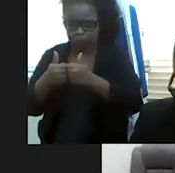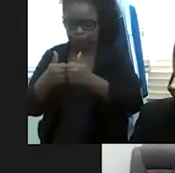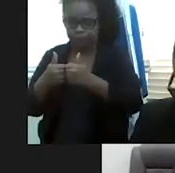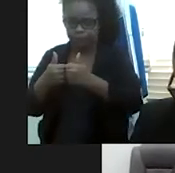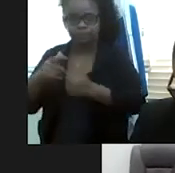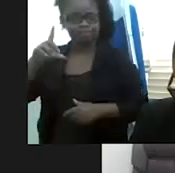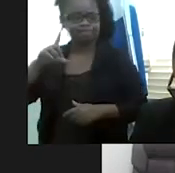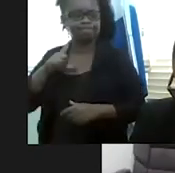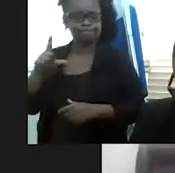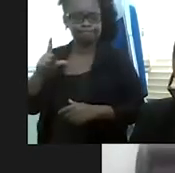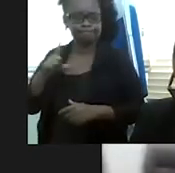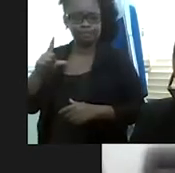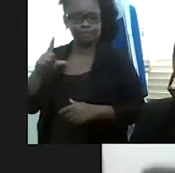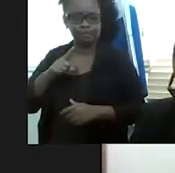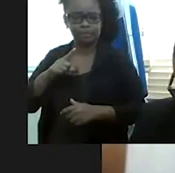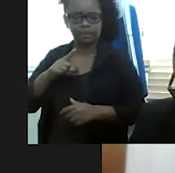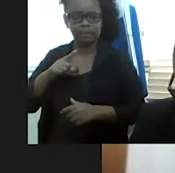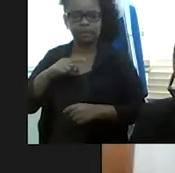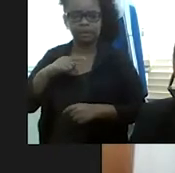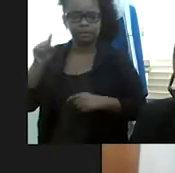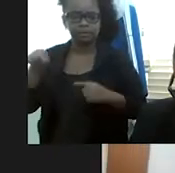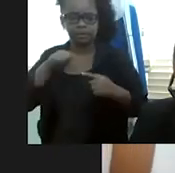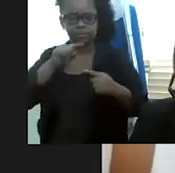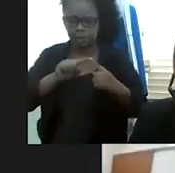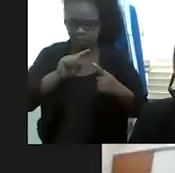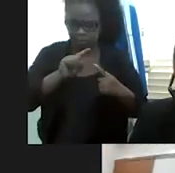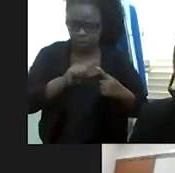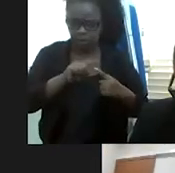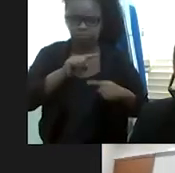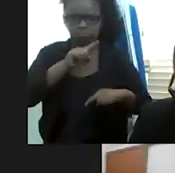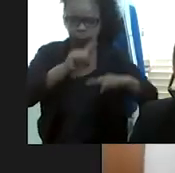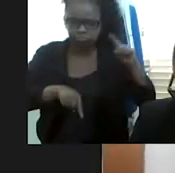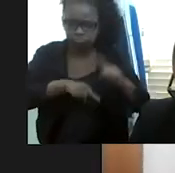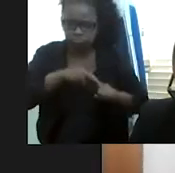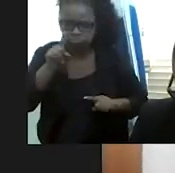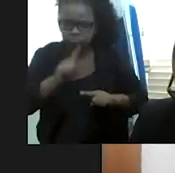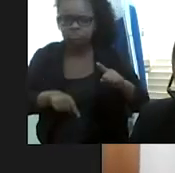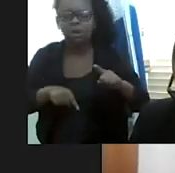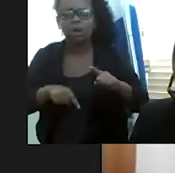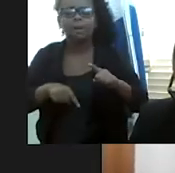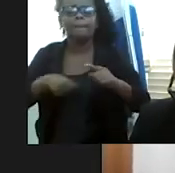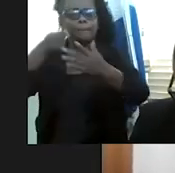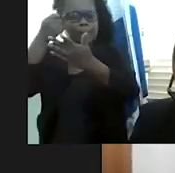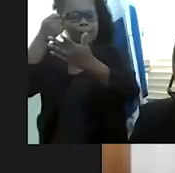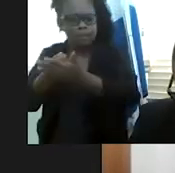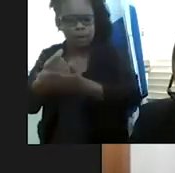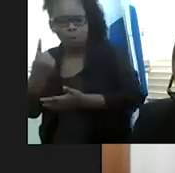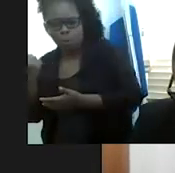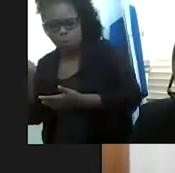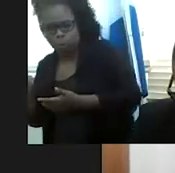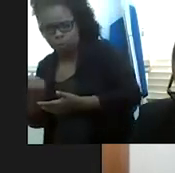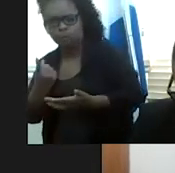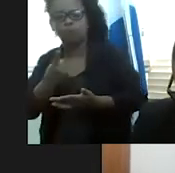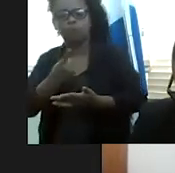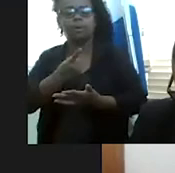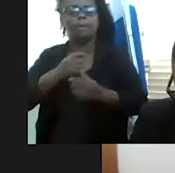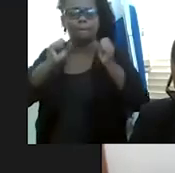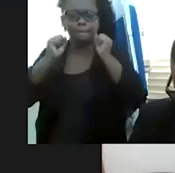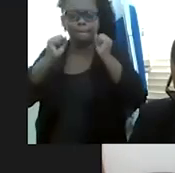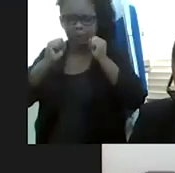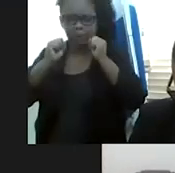terem, pelo seu objeto, ter o ônibus elétrico, a tarifa única, tem clamor